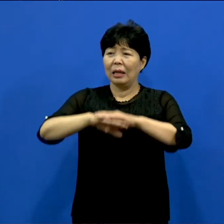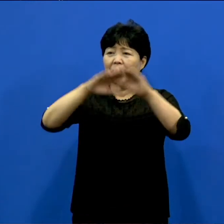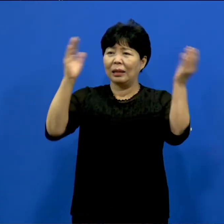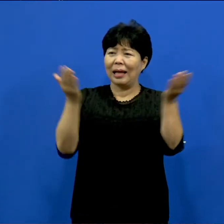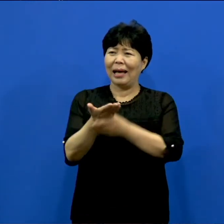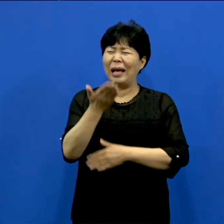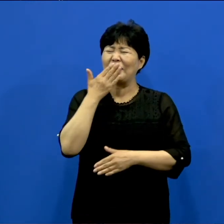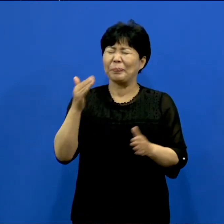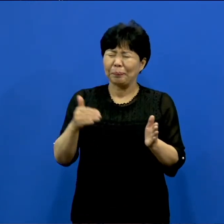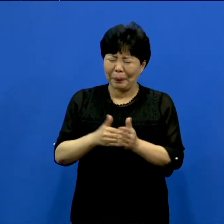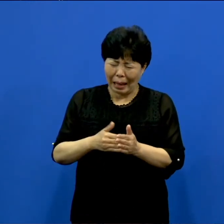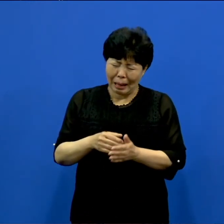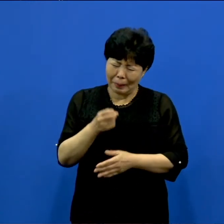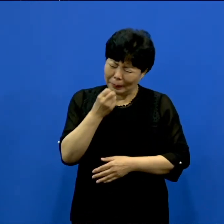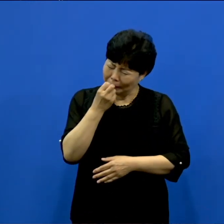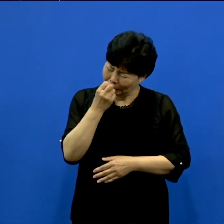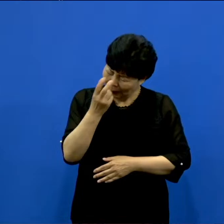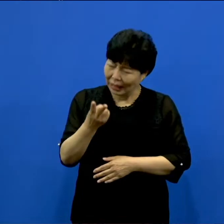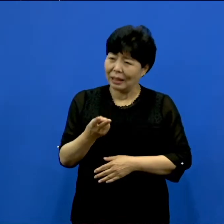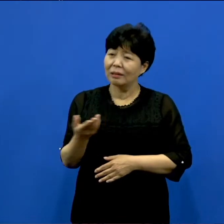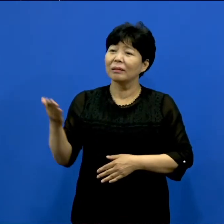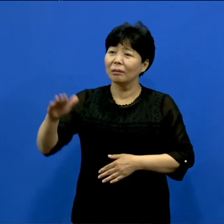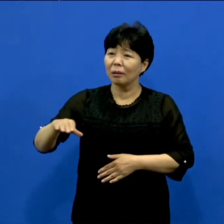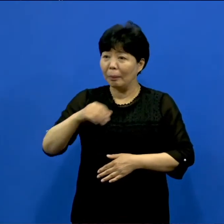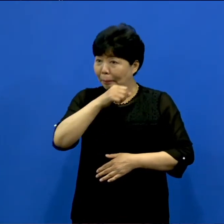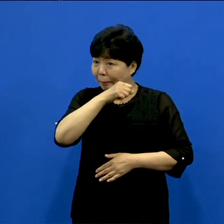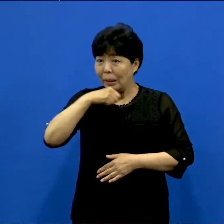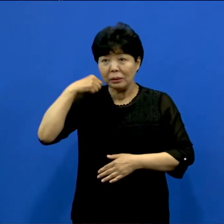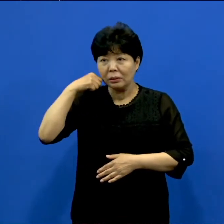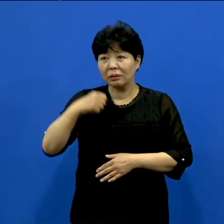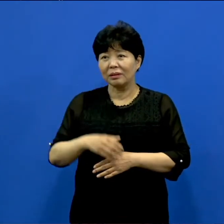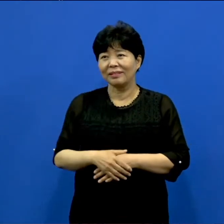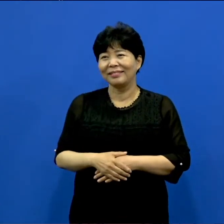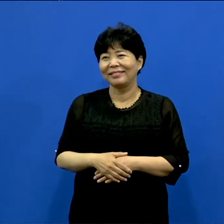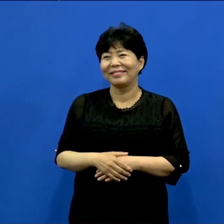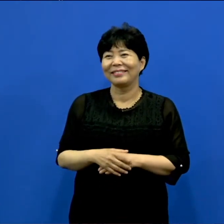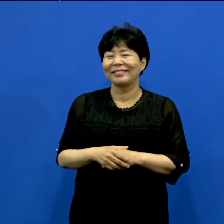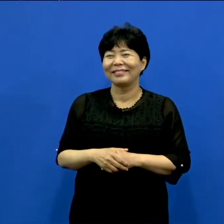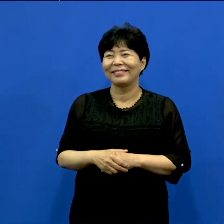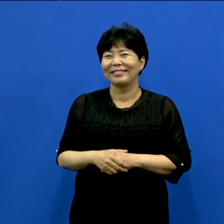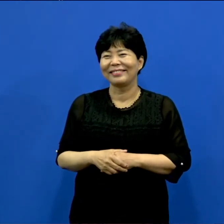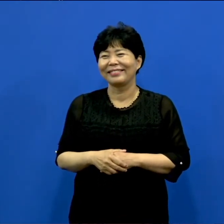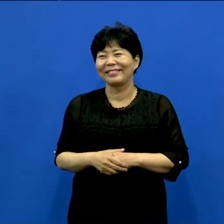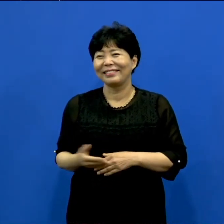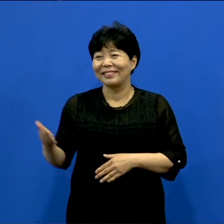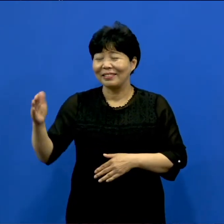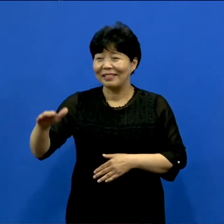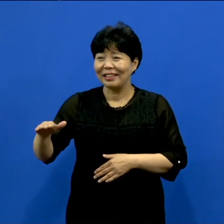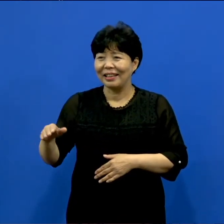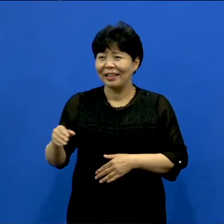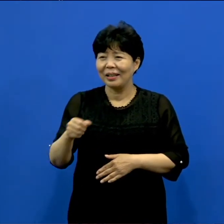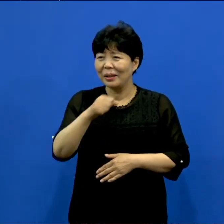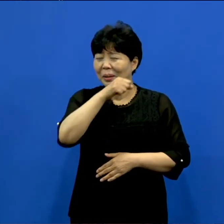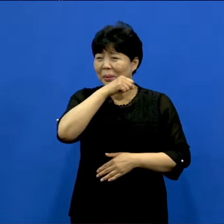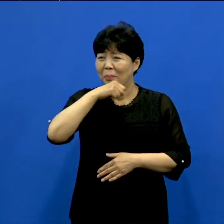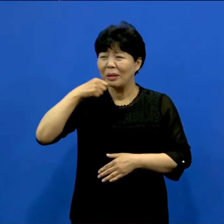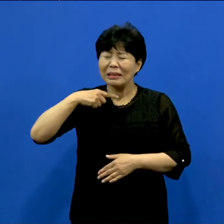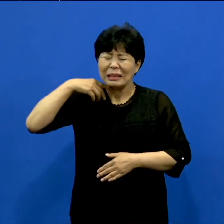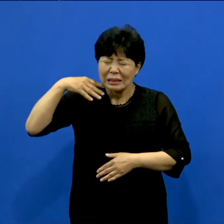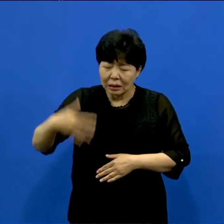지독해. 그런데 먹으면 맛이 있어요. 야, 그런데 여러분, 안 먹어본 사람이 어떻게 설명해요?